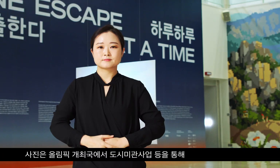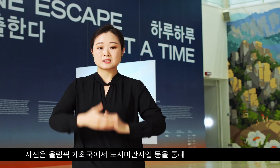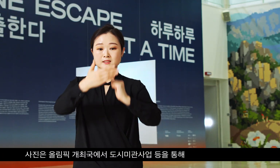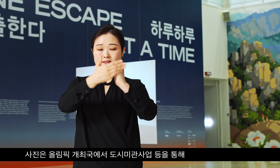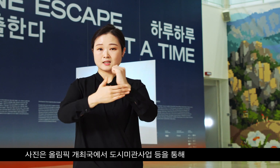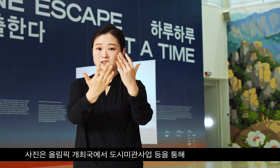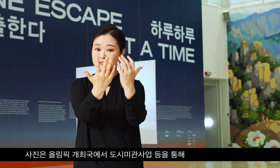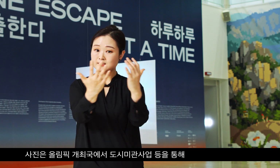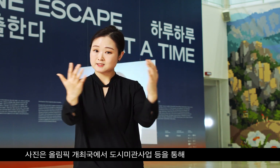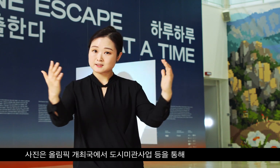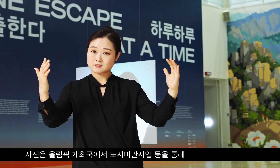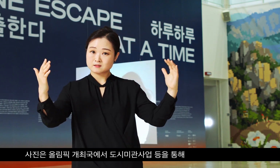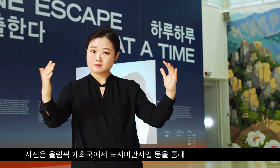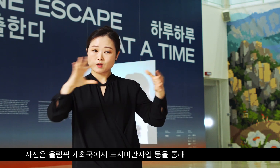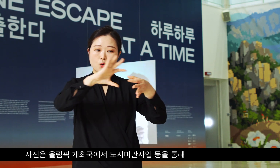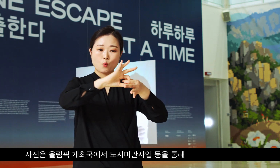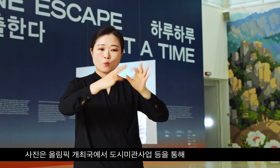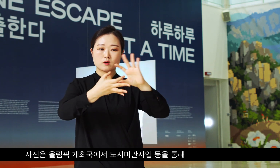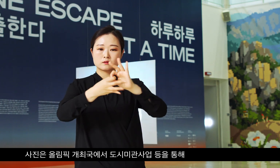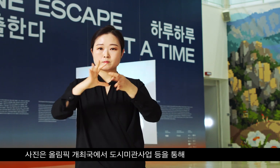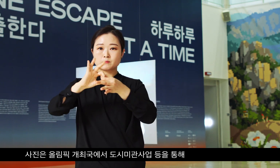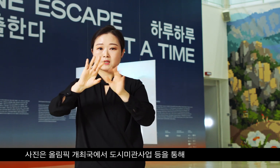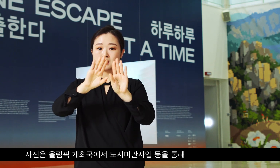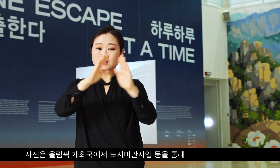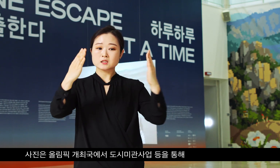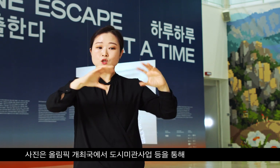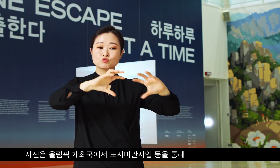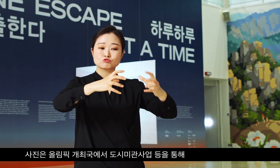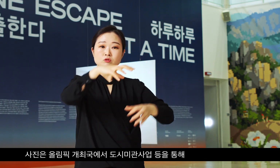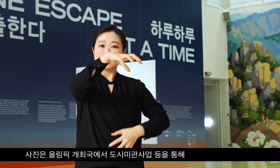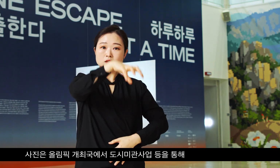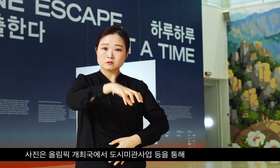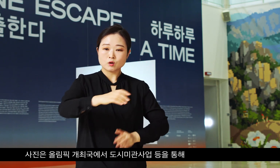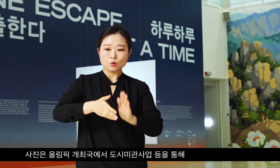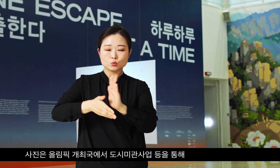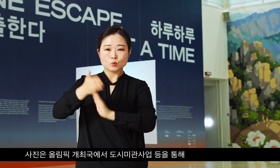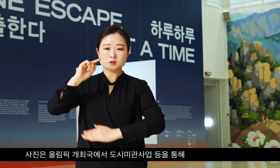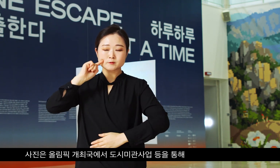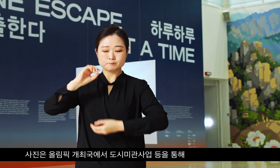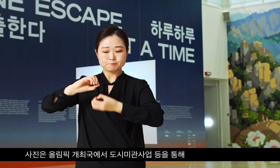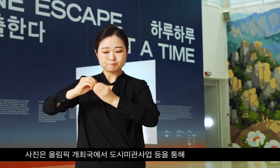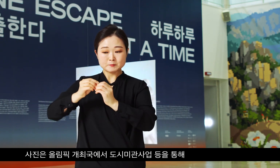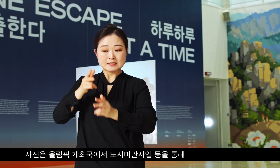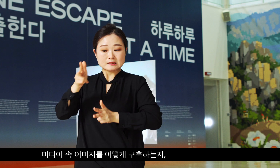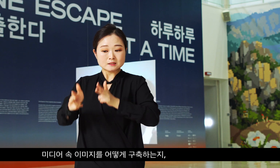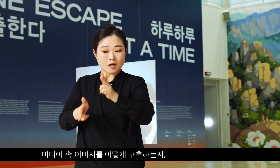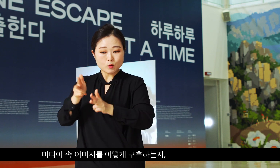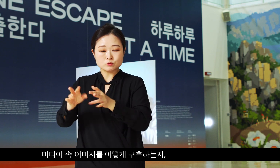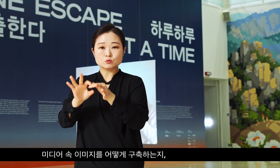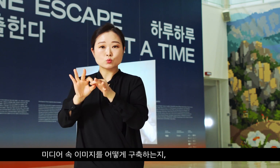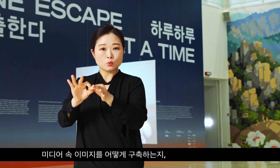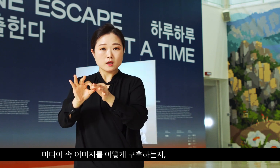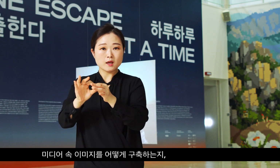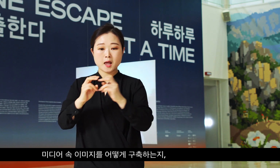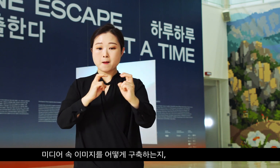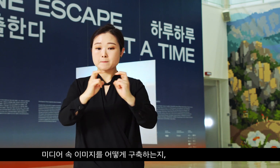사진은 올림픽 개최국에서 도시 미관 사업 등을 통해 미디어 속 이미지를